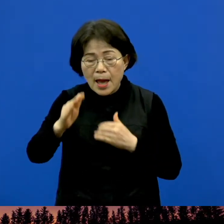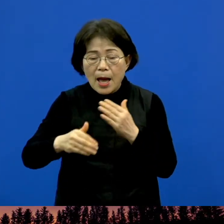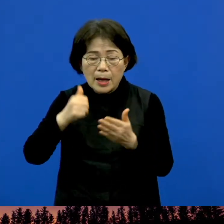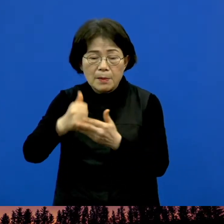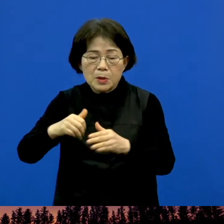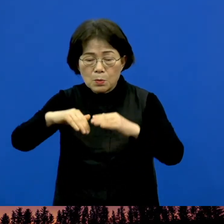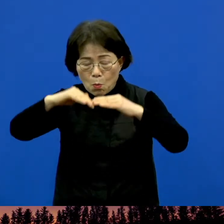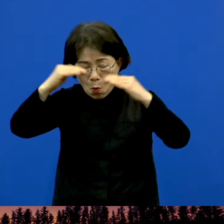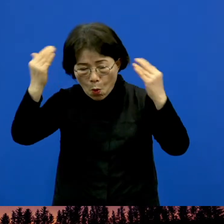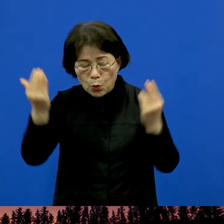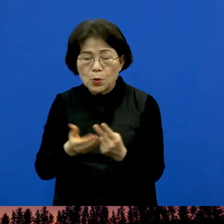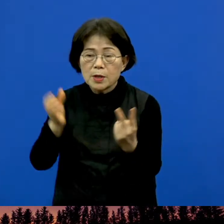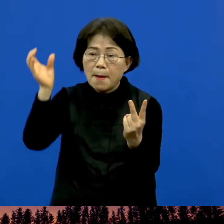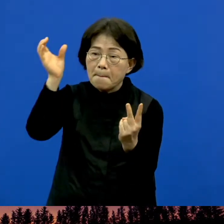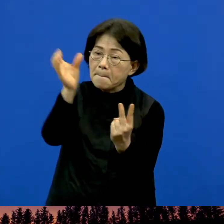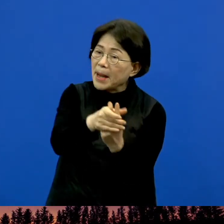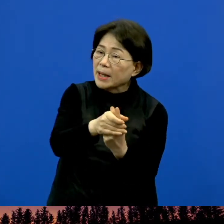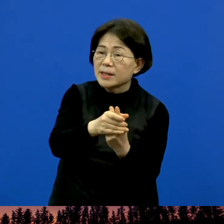모든 걸 맡기지 않았다.